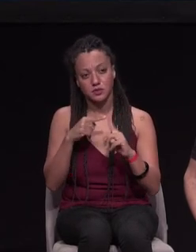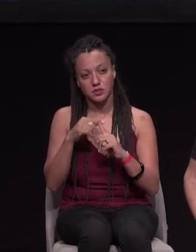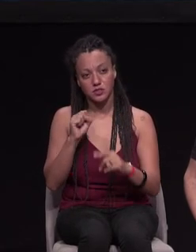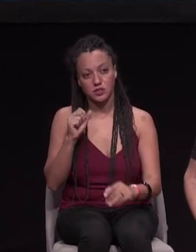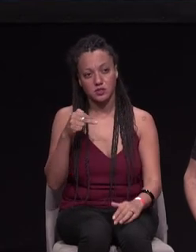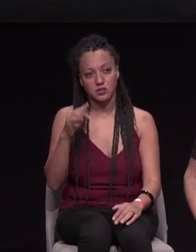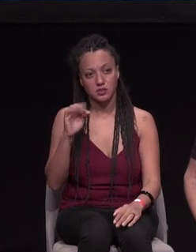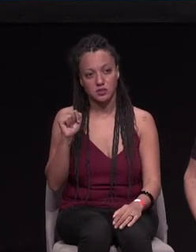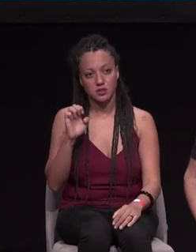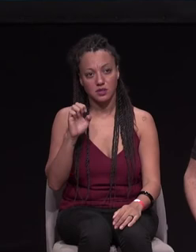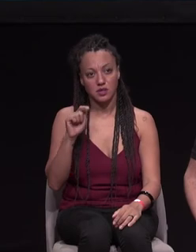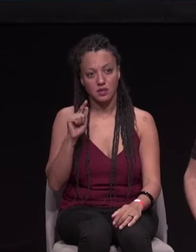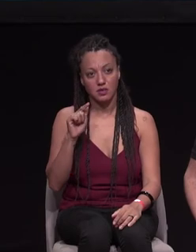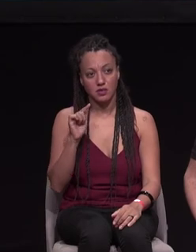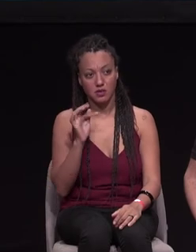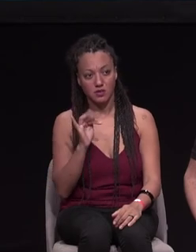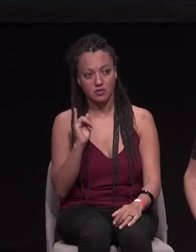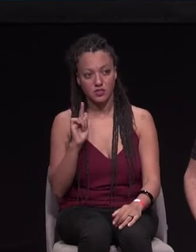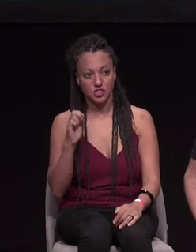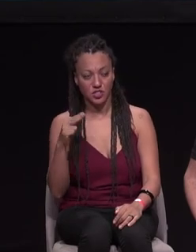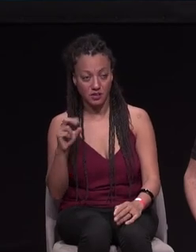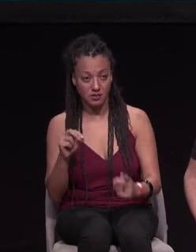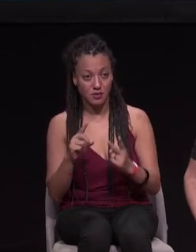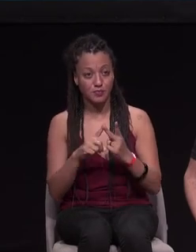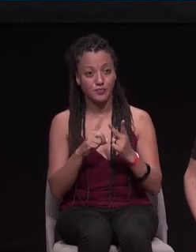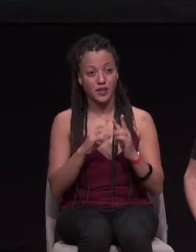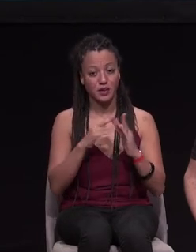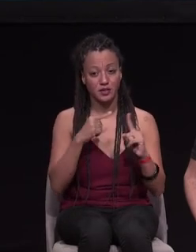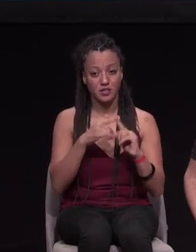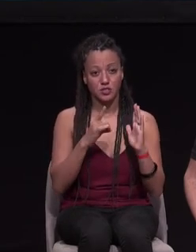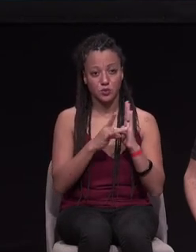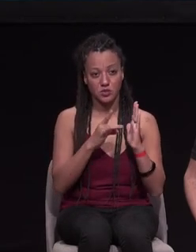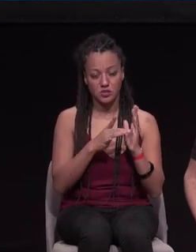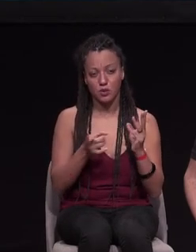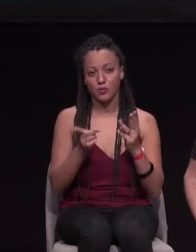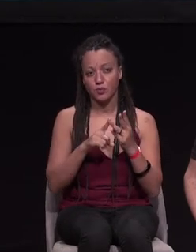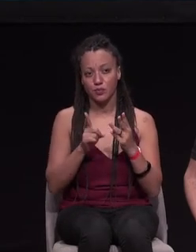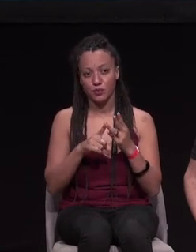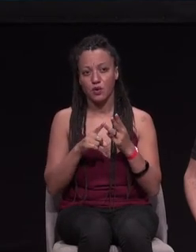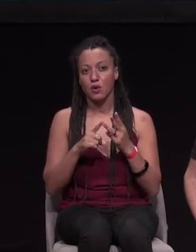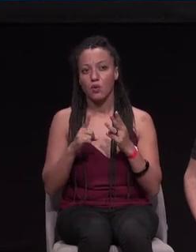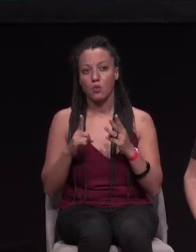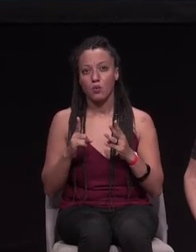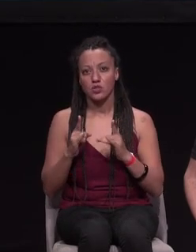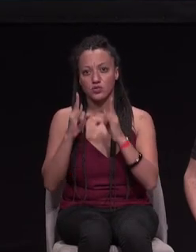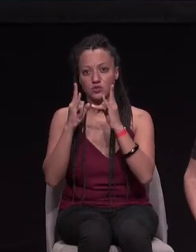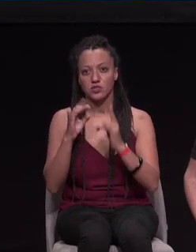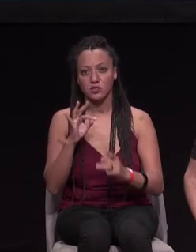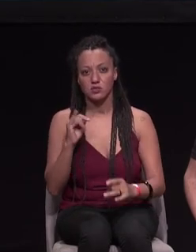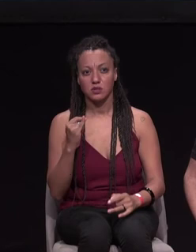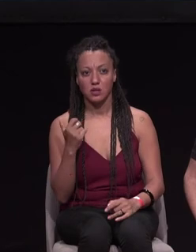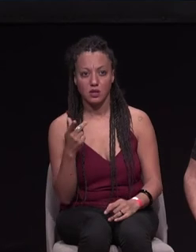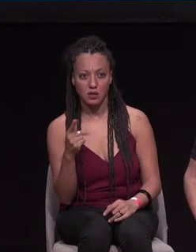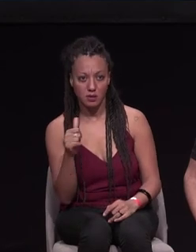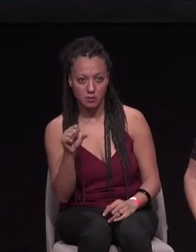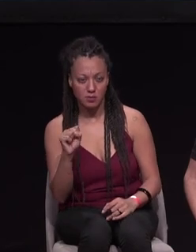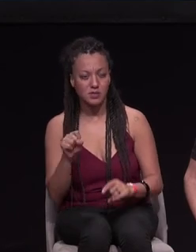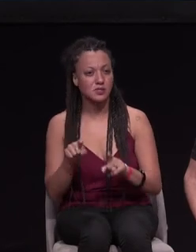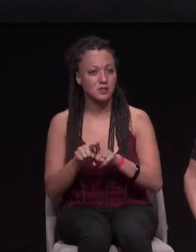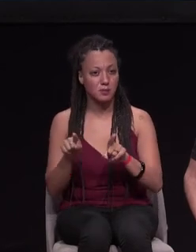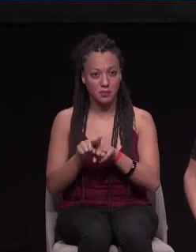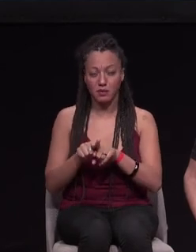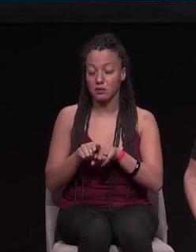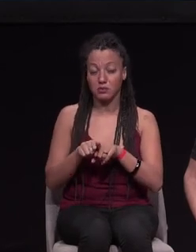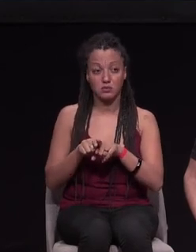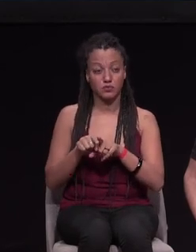aqui na igreja da consolação a própria sec é um edifício de taipa que foi substituído até a década de 50 por um edifício gótico ou